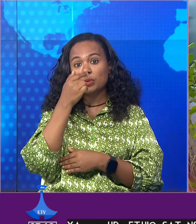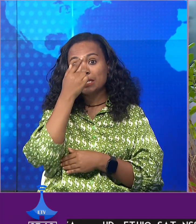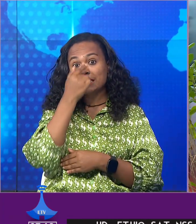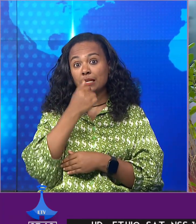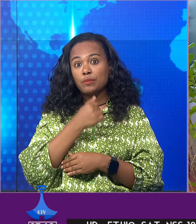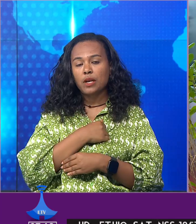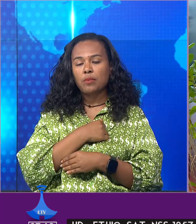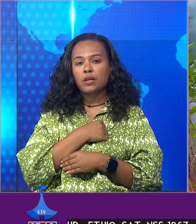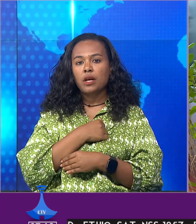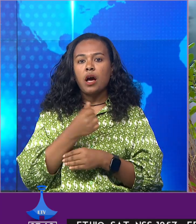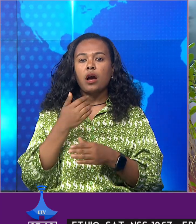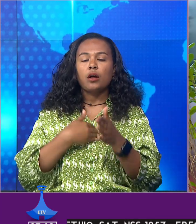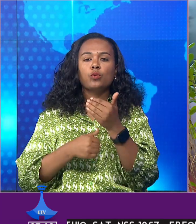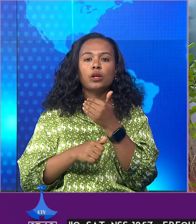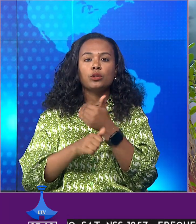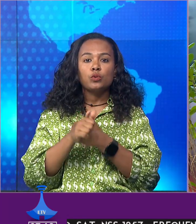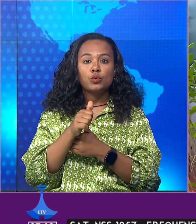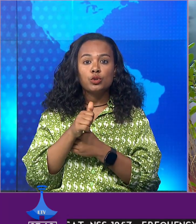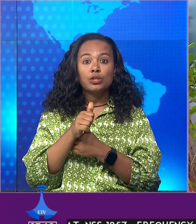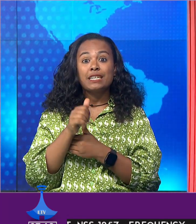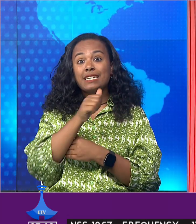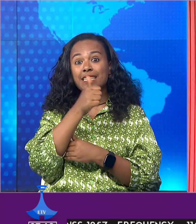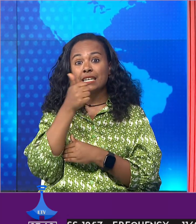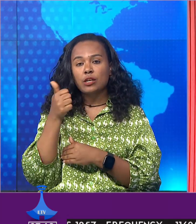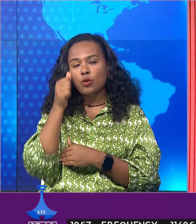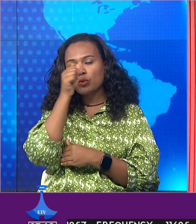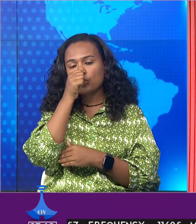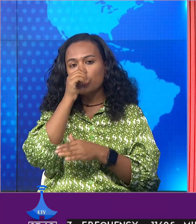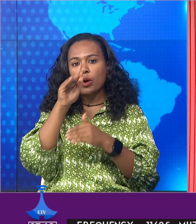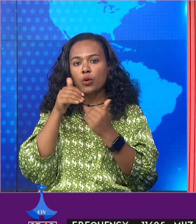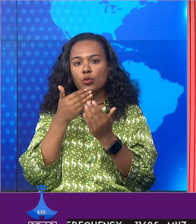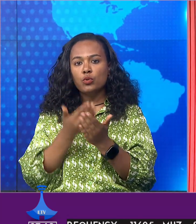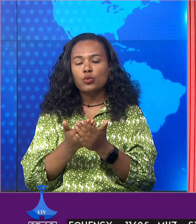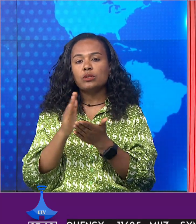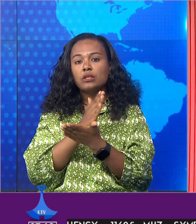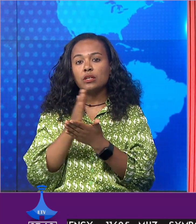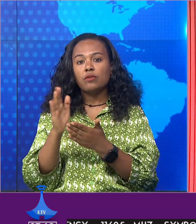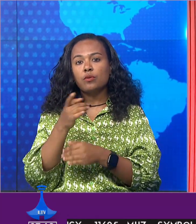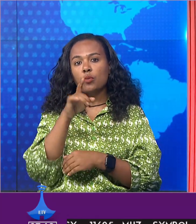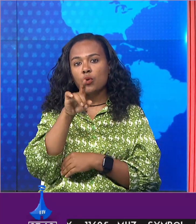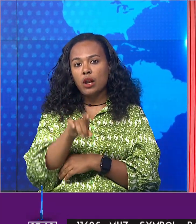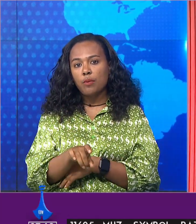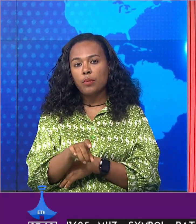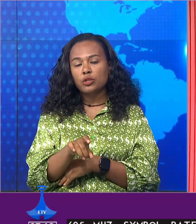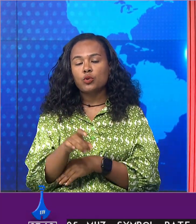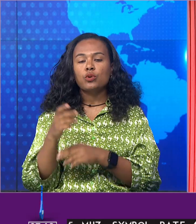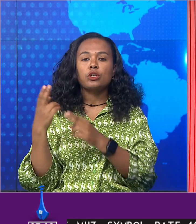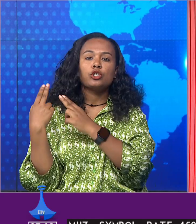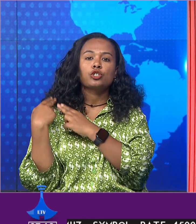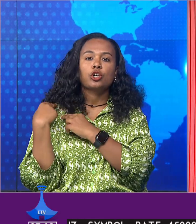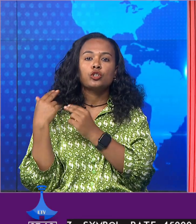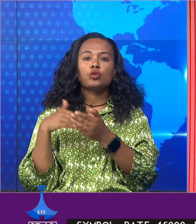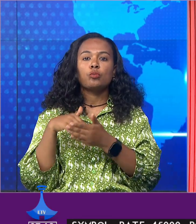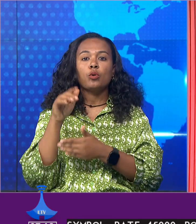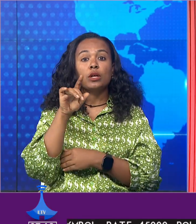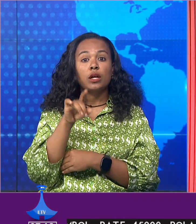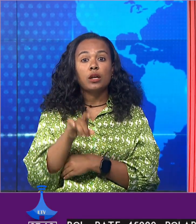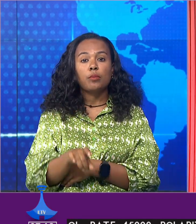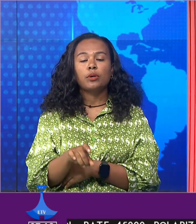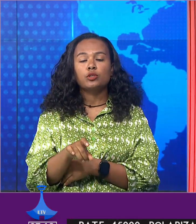ስለምናምን አካል ጉዳተኞች እንደሌላው ኢትዮጵያዊ ሁሉ ተሳታፊ መሆን አለባቸው፣ የድርሻቸውን መወጣት